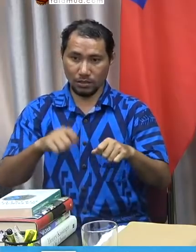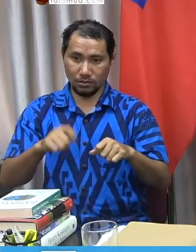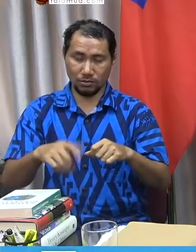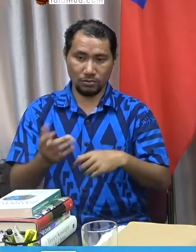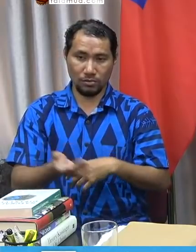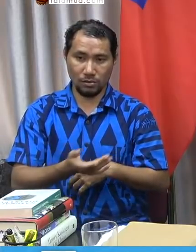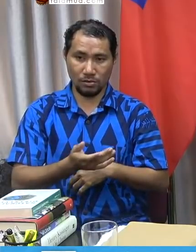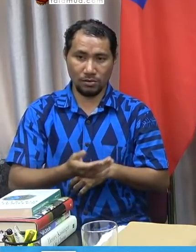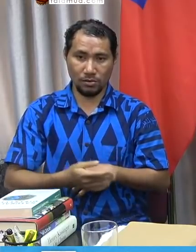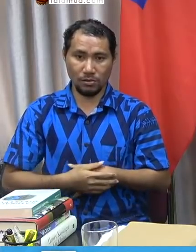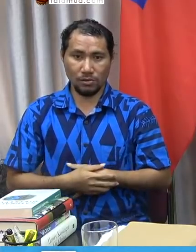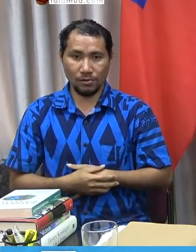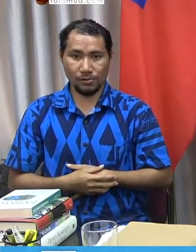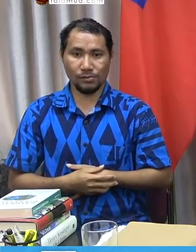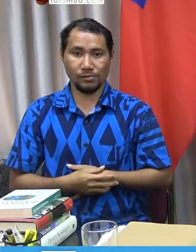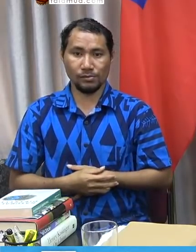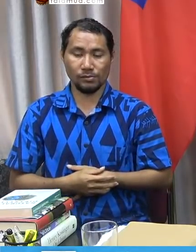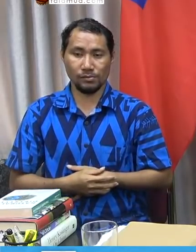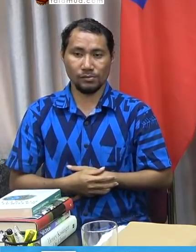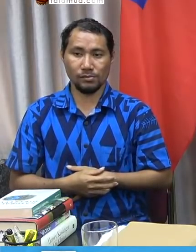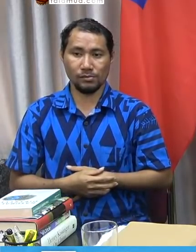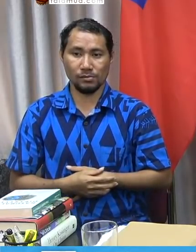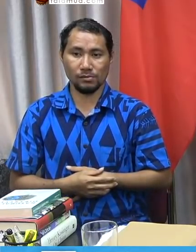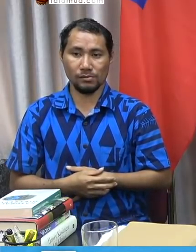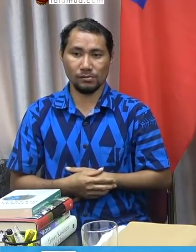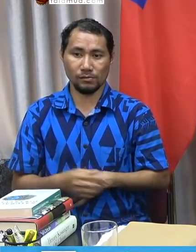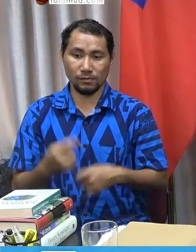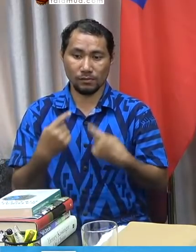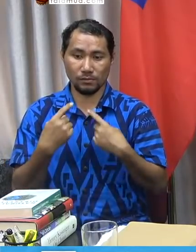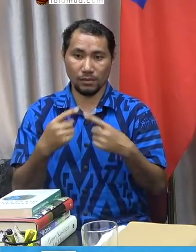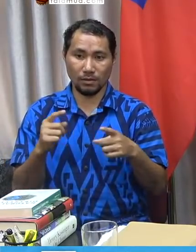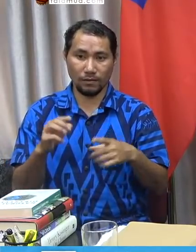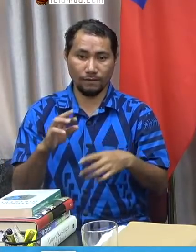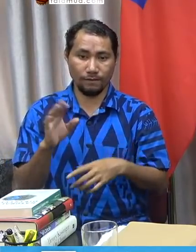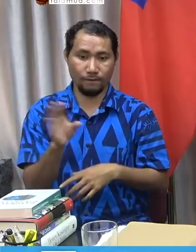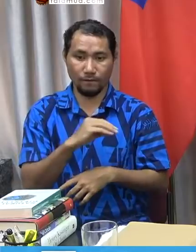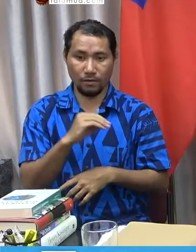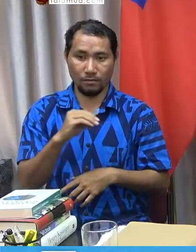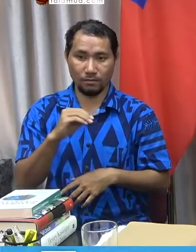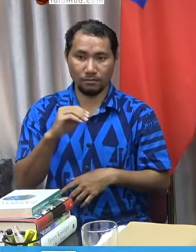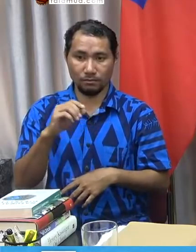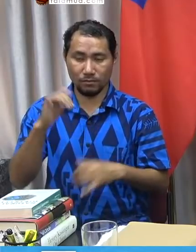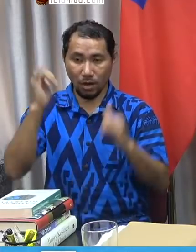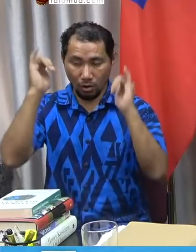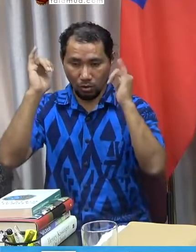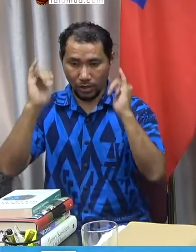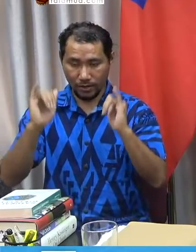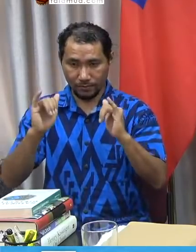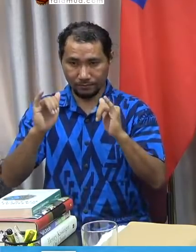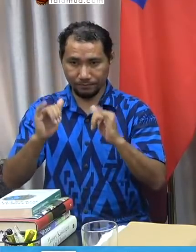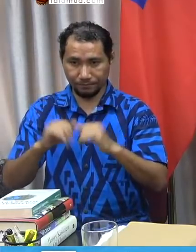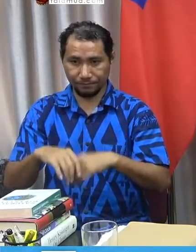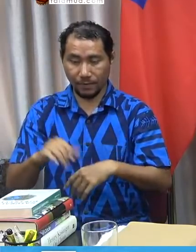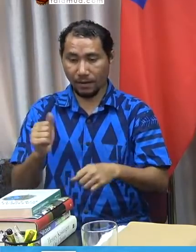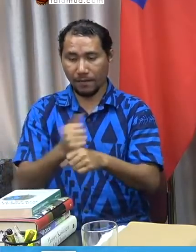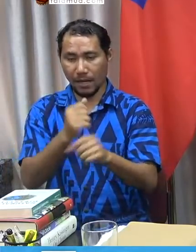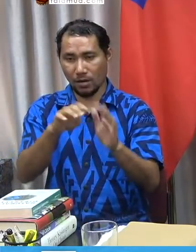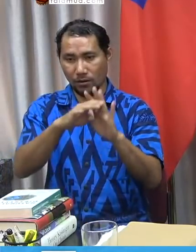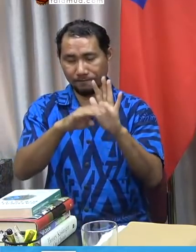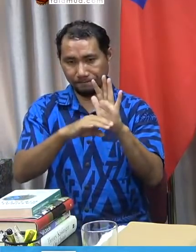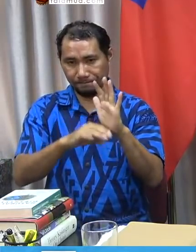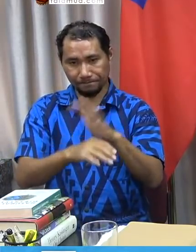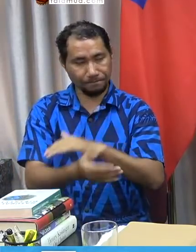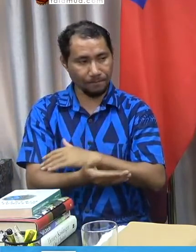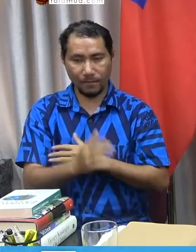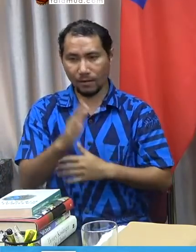ia o le whaaringa lava ia a i lātou foi lea lo ia tangata whai tu la fono o